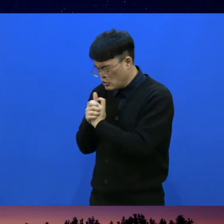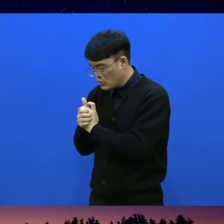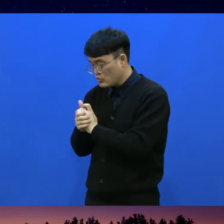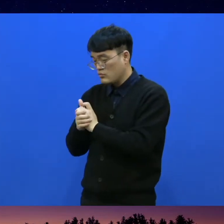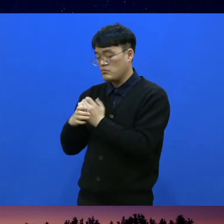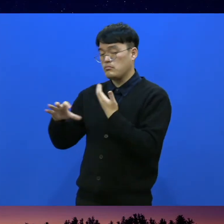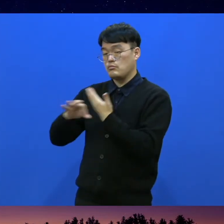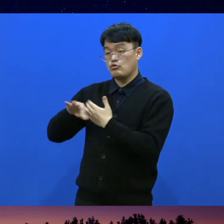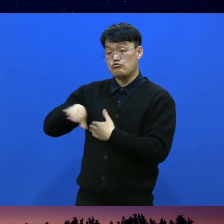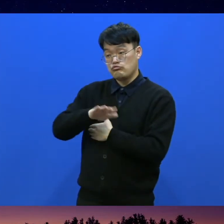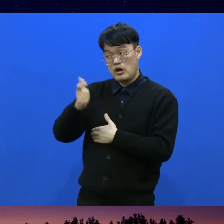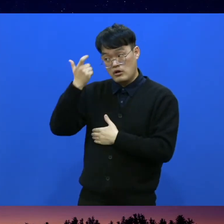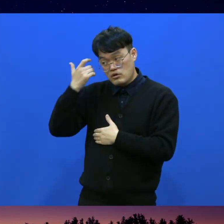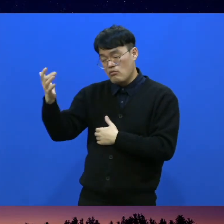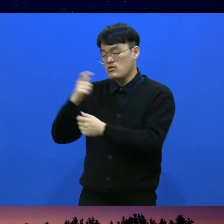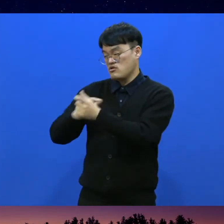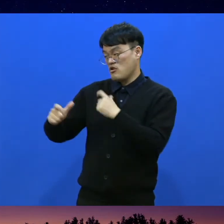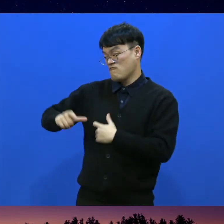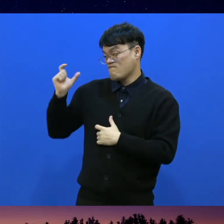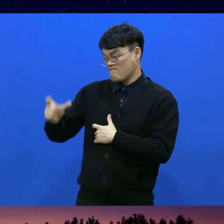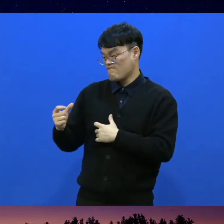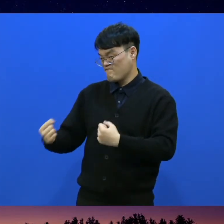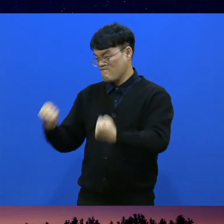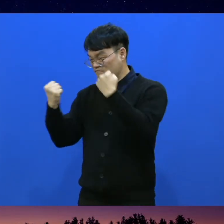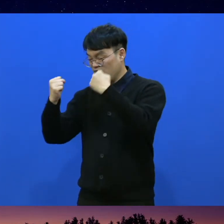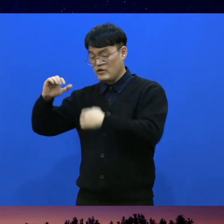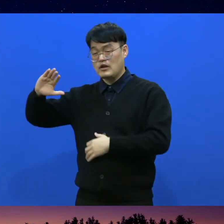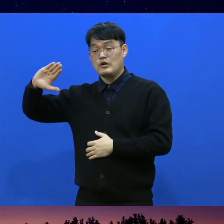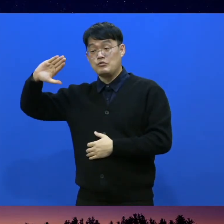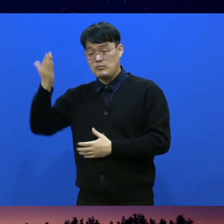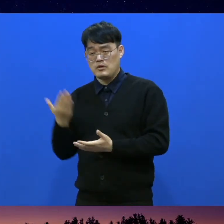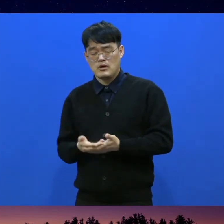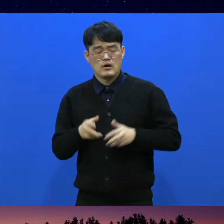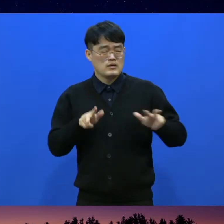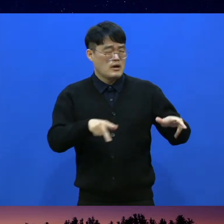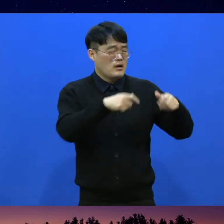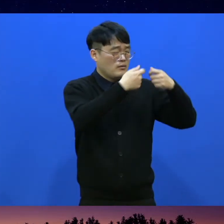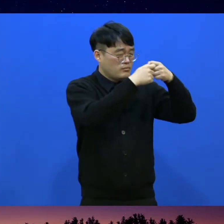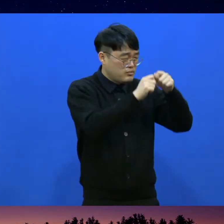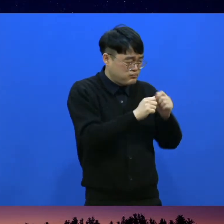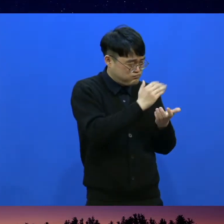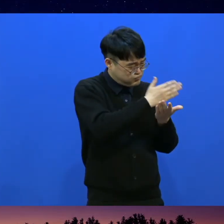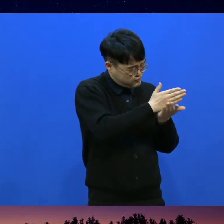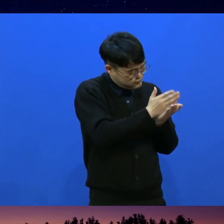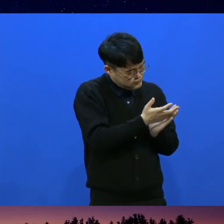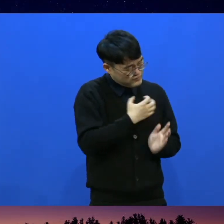강화시켜줘요. 세심하게 염려하는 사람들은 이제 세심하게 기도하시길 바랍니다.